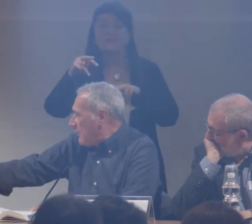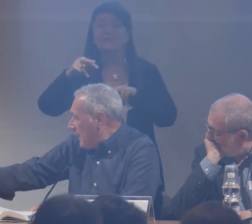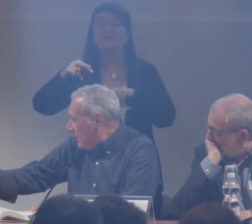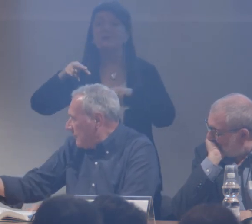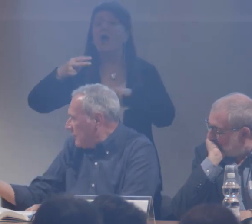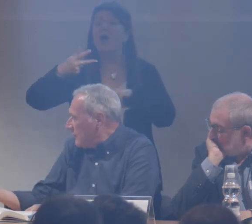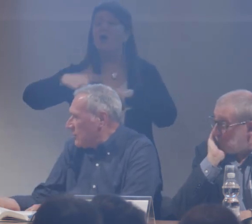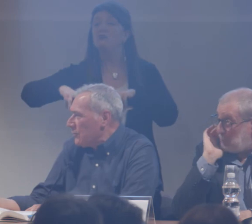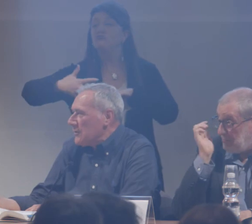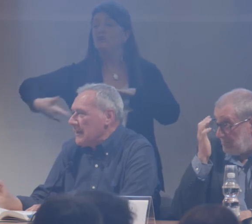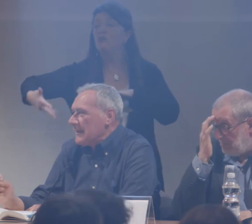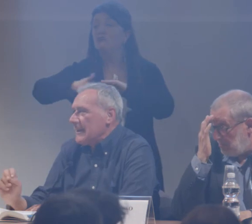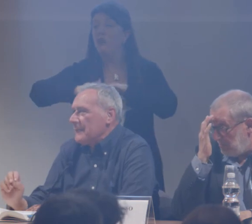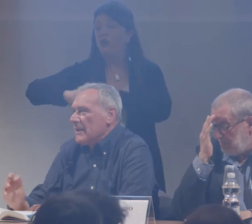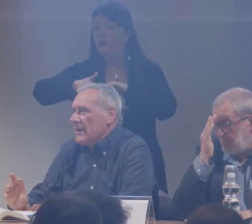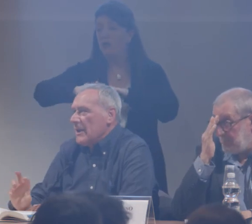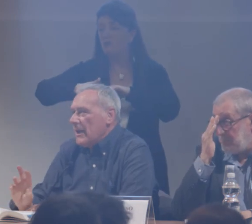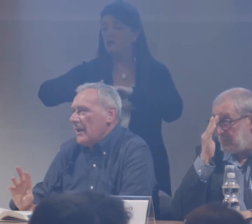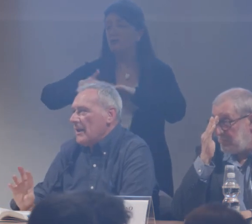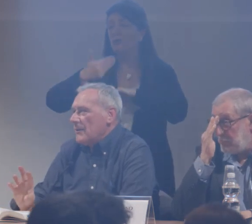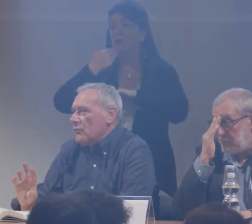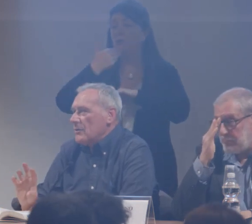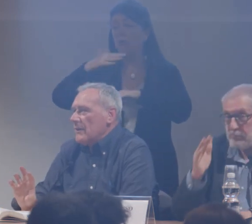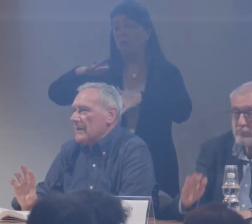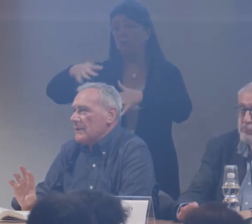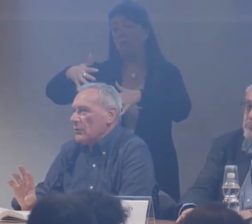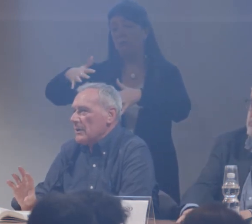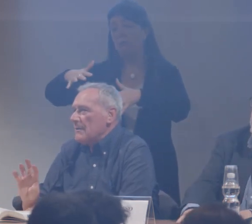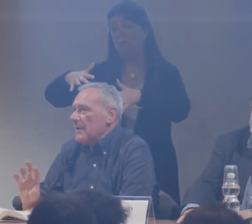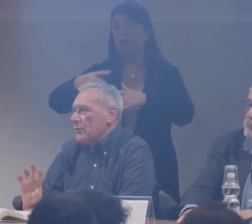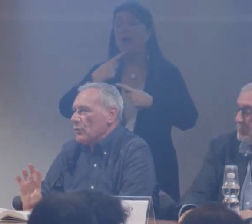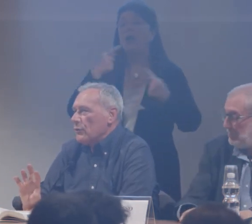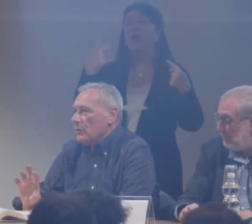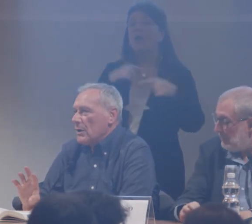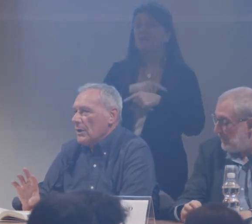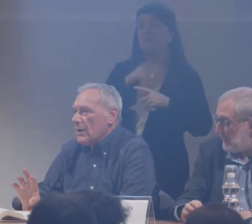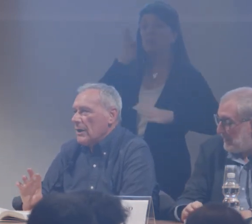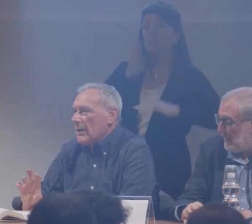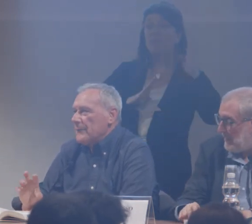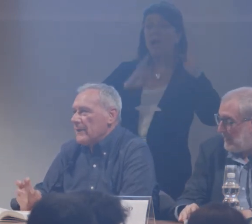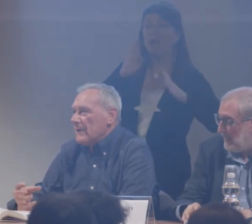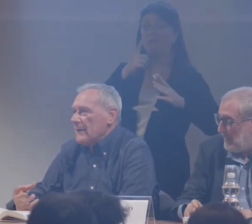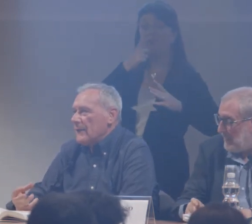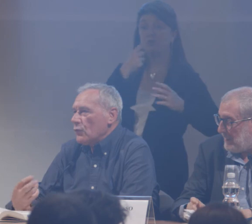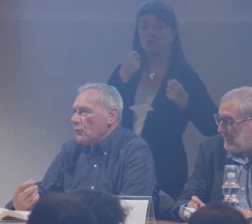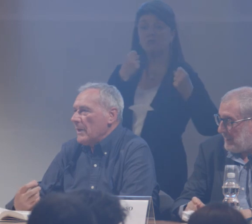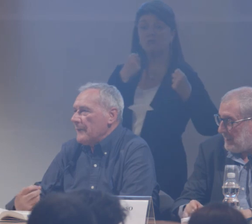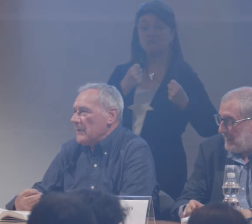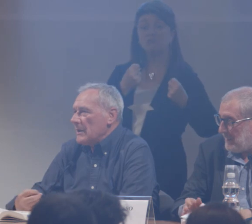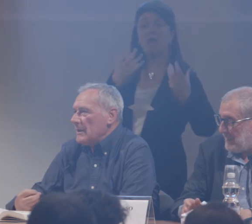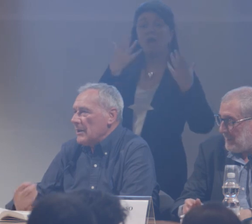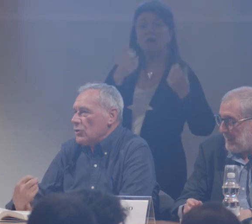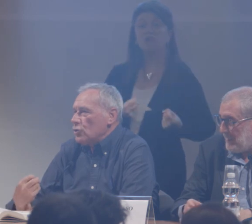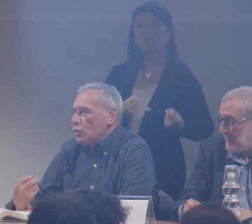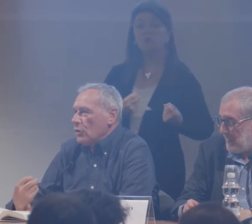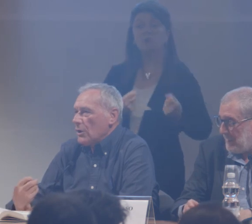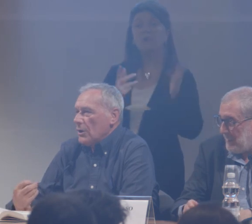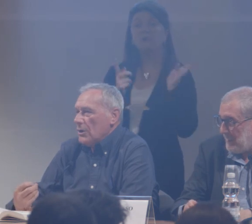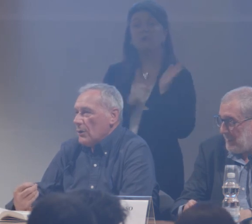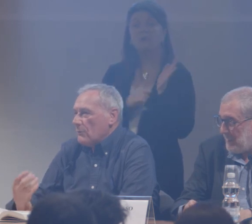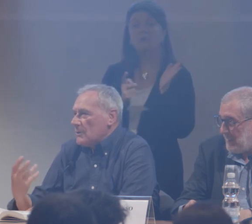qua da qua, no? Così. In realtà è la giustificazione del mafioso che si assume il